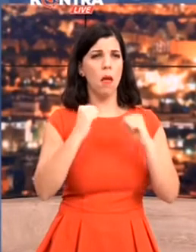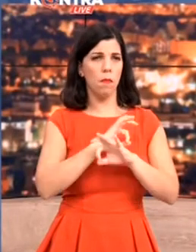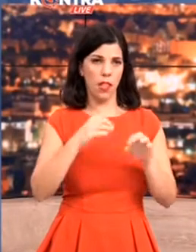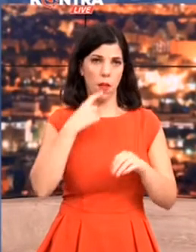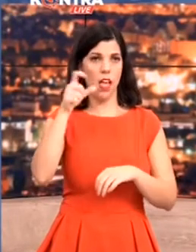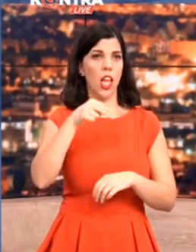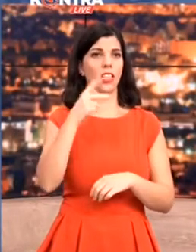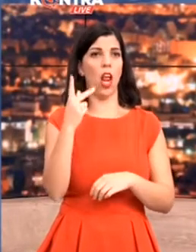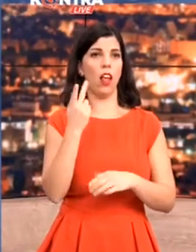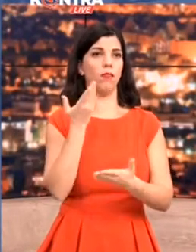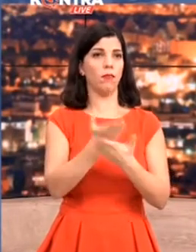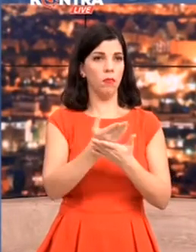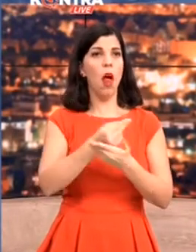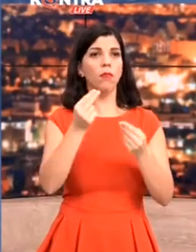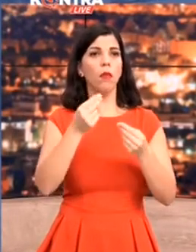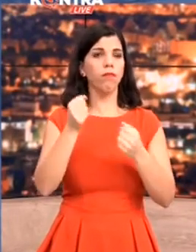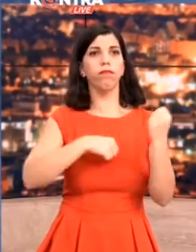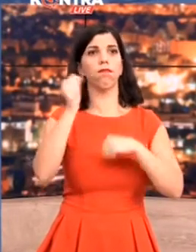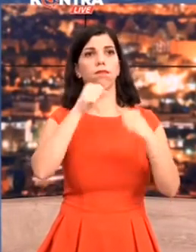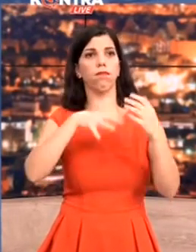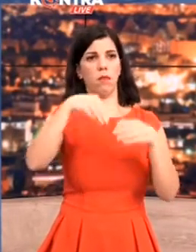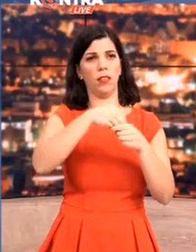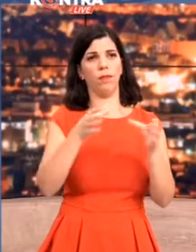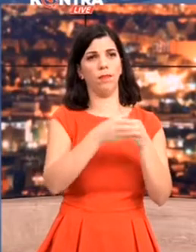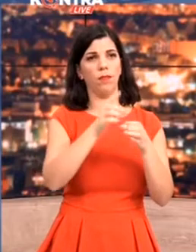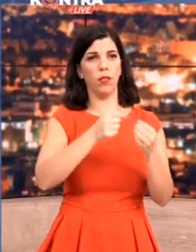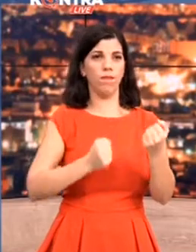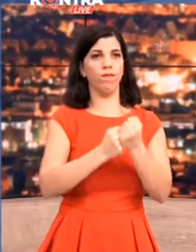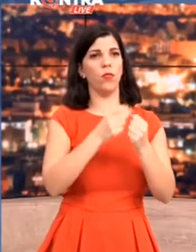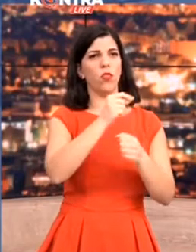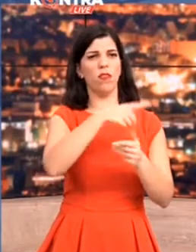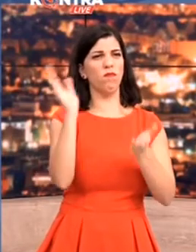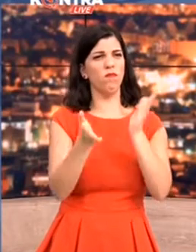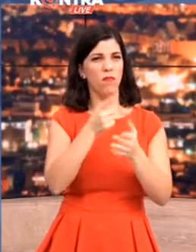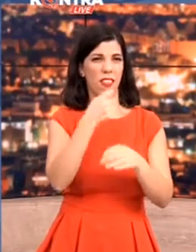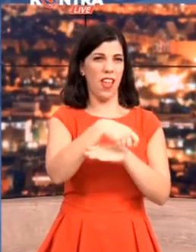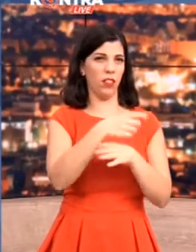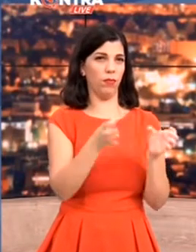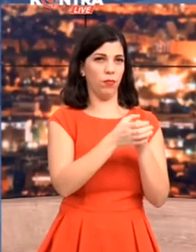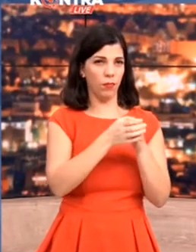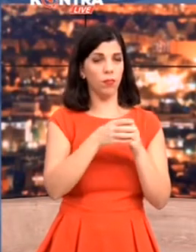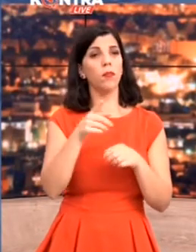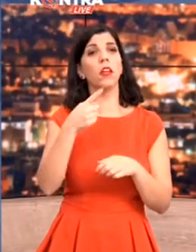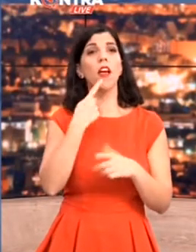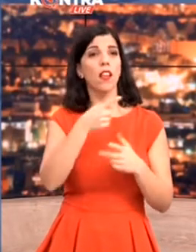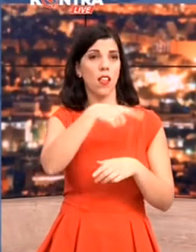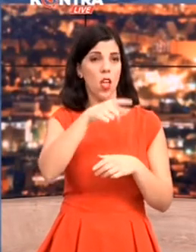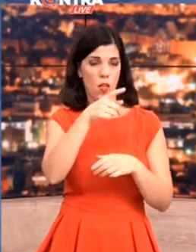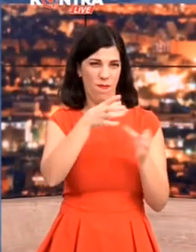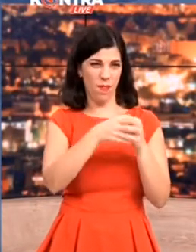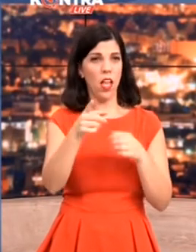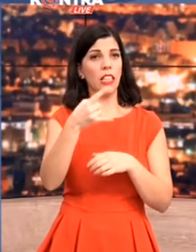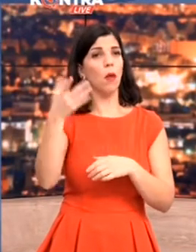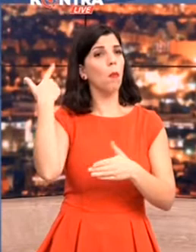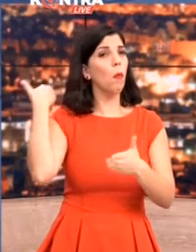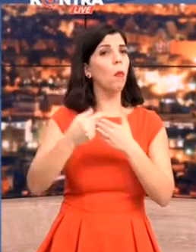Νίκος Καλογριάς, προκαλώντας τριγμούς στην υπερασπιστική γραμμή των κατηγορουμένων, σύμφωνα με την οποία ο Ζακ αντιμετώπιζε σοβαρά προβλήματα